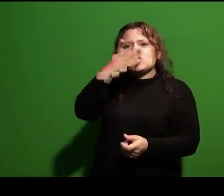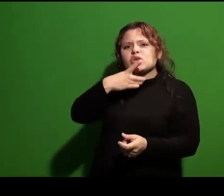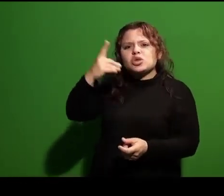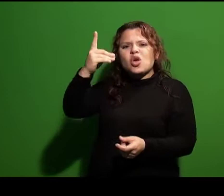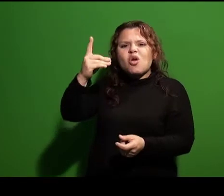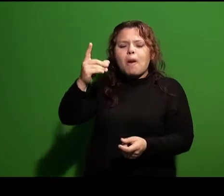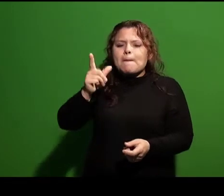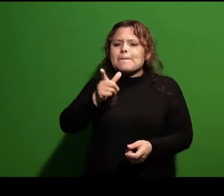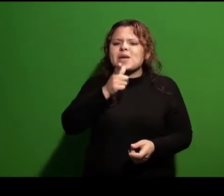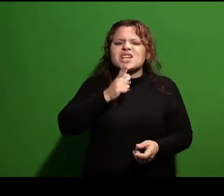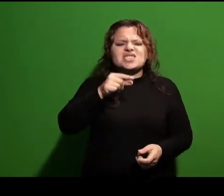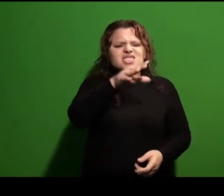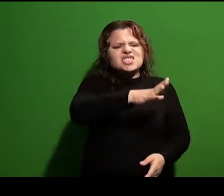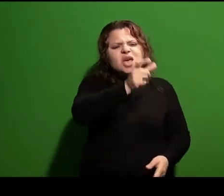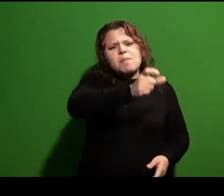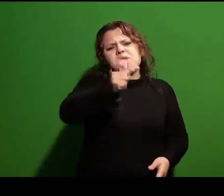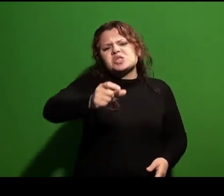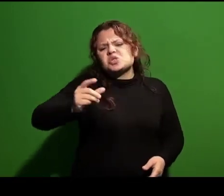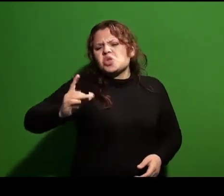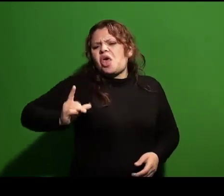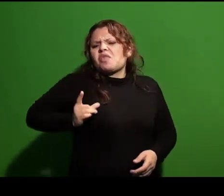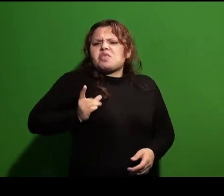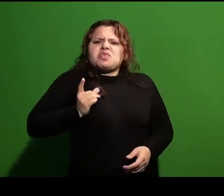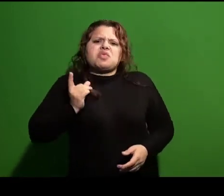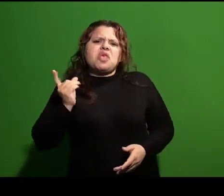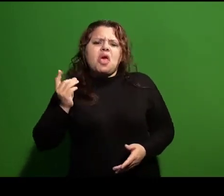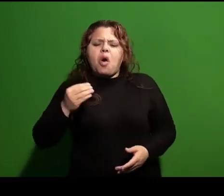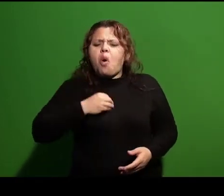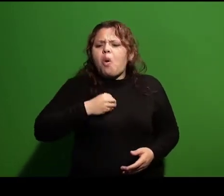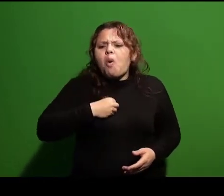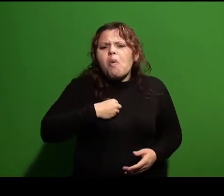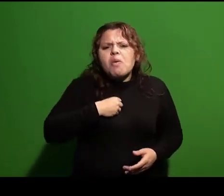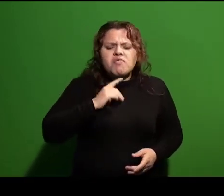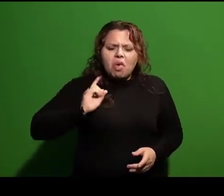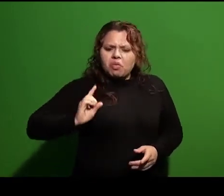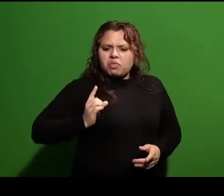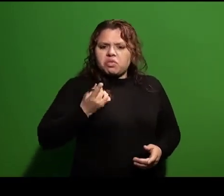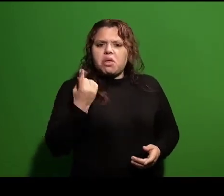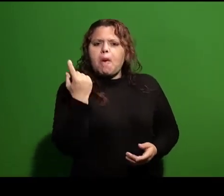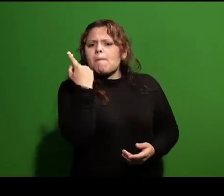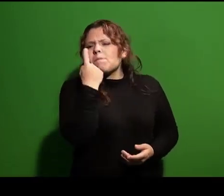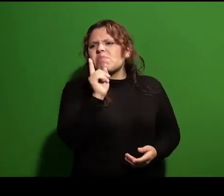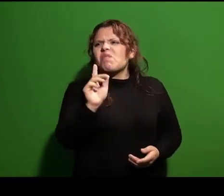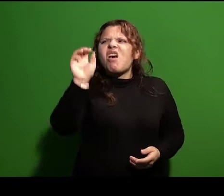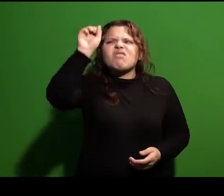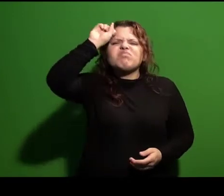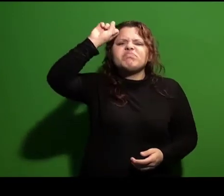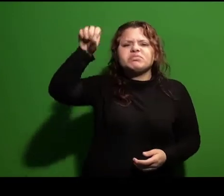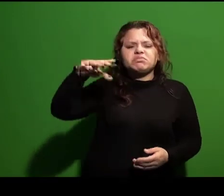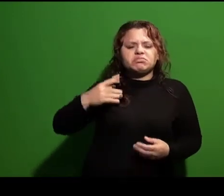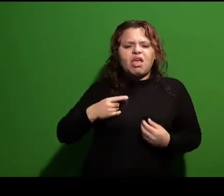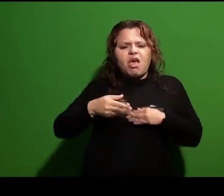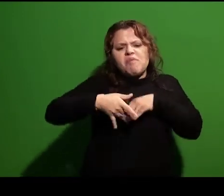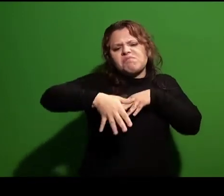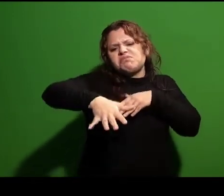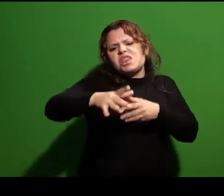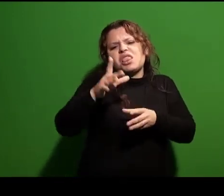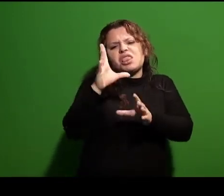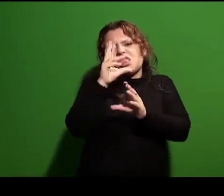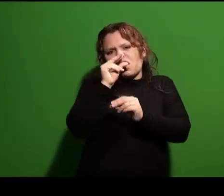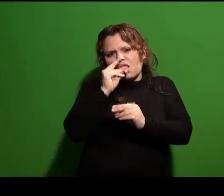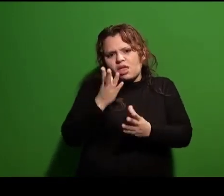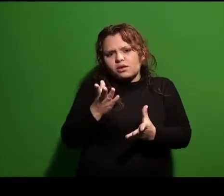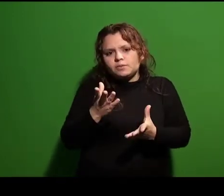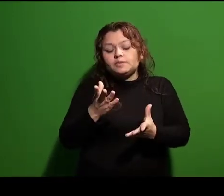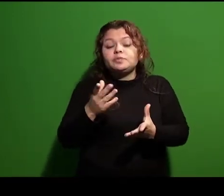descrita como llena de confianza propia, complaciente, apática y espiritualmente indiferente. Es